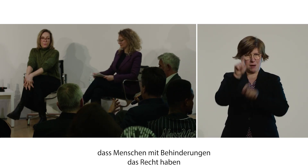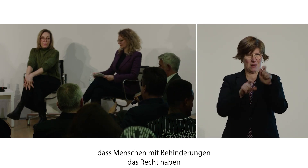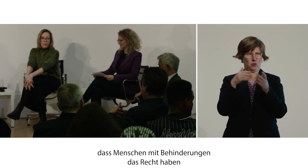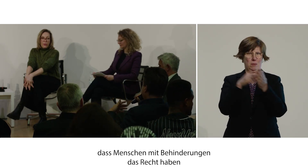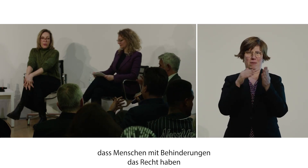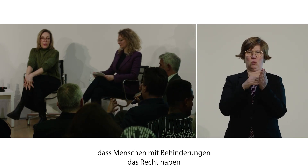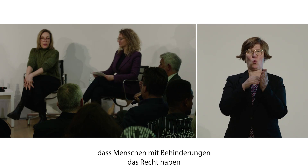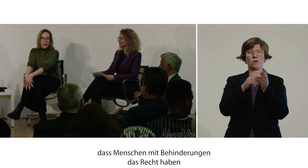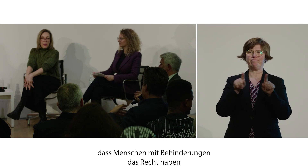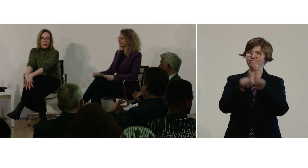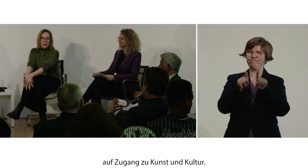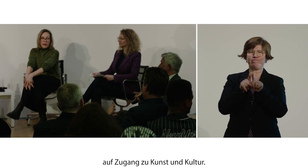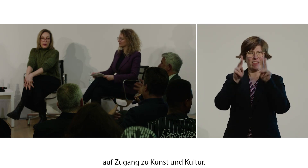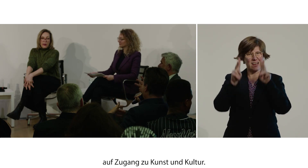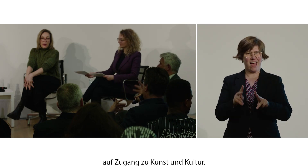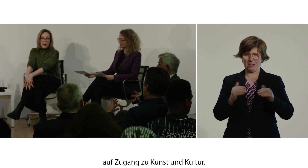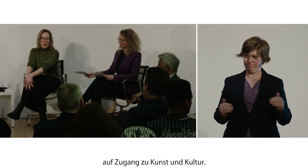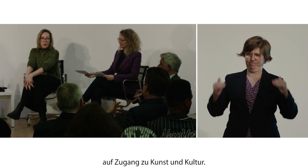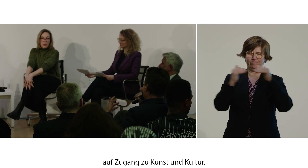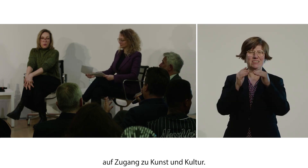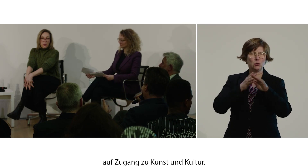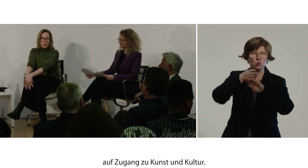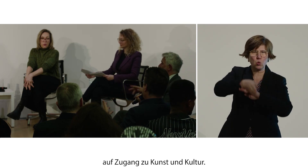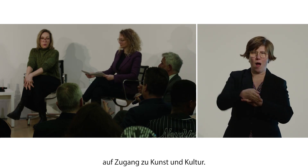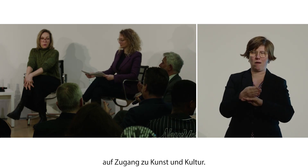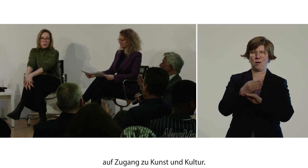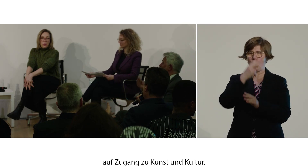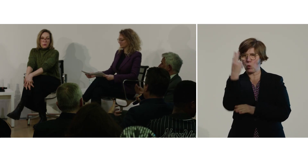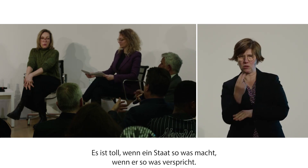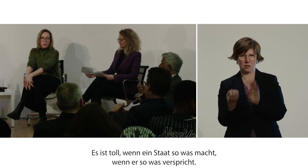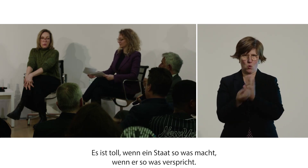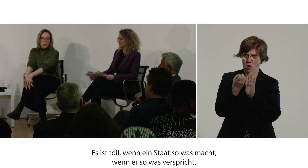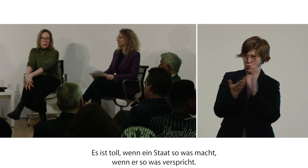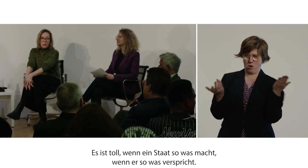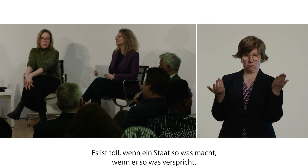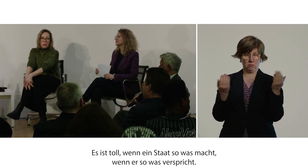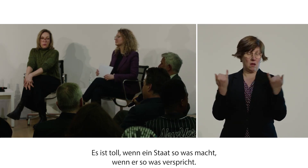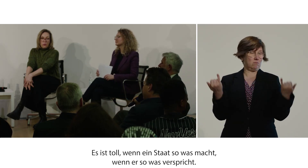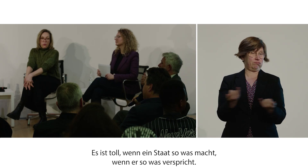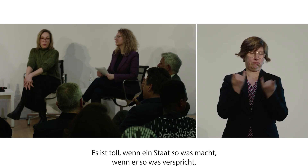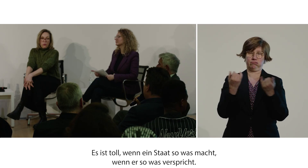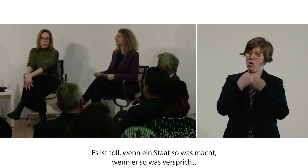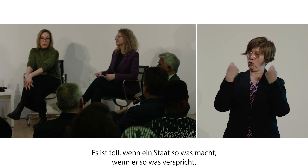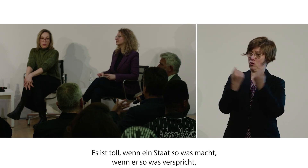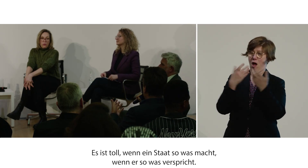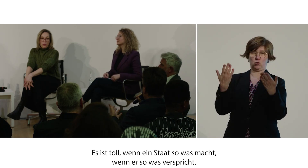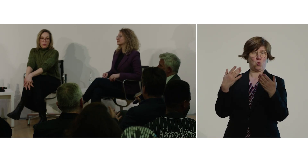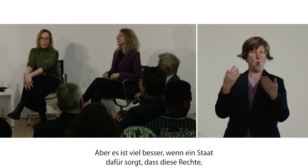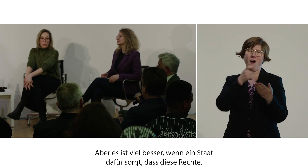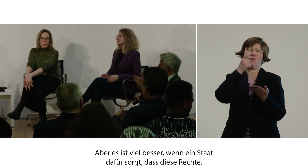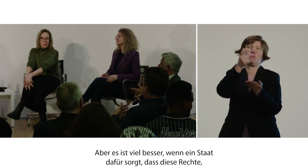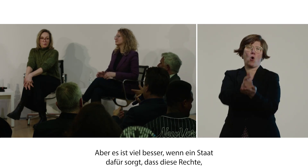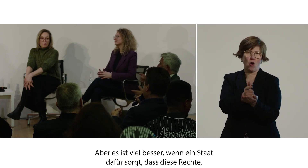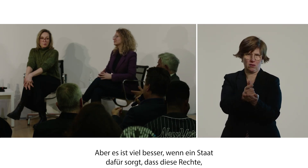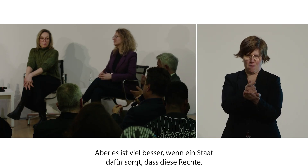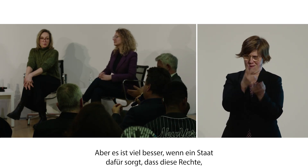mit Behinderungen das Recht haben auf Zugang zu Kunst und Kultur. Und es ist toll, wenn ein Staat so etwas macht, wenn er so etwas verspricht,